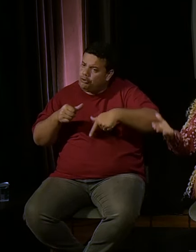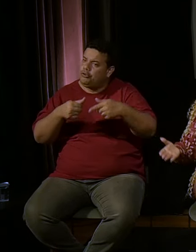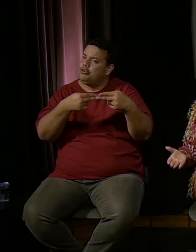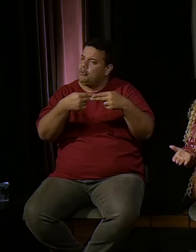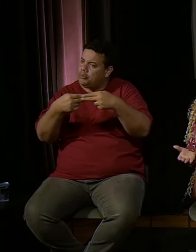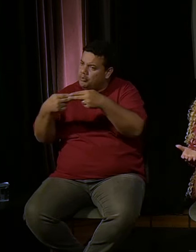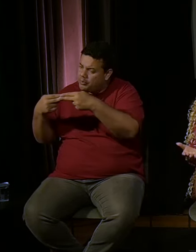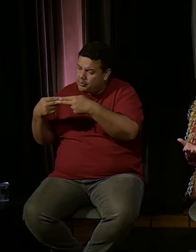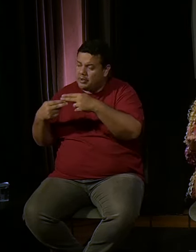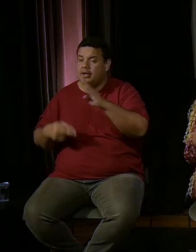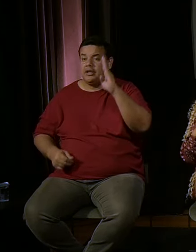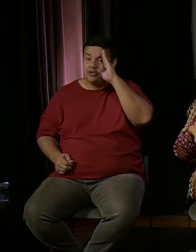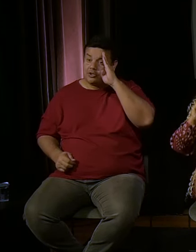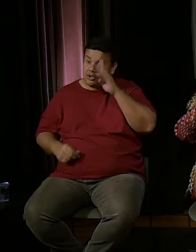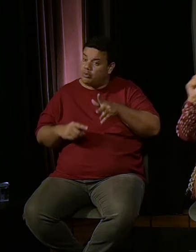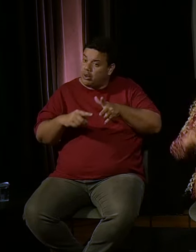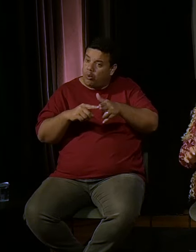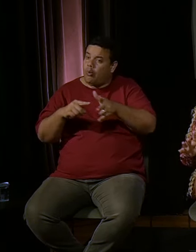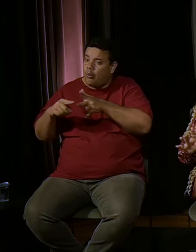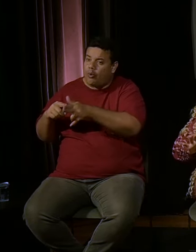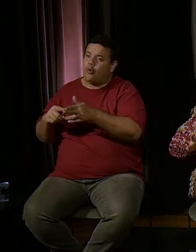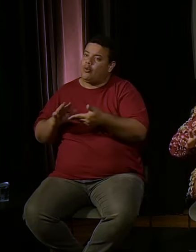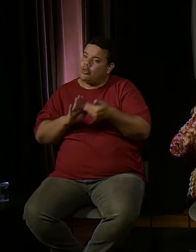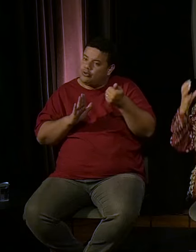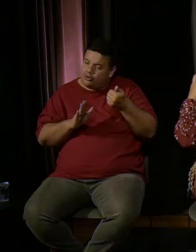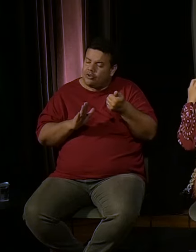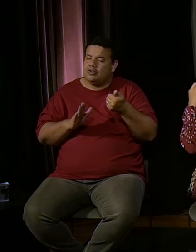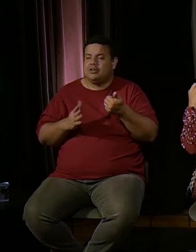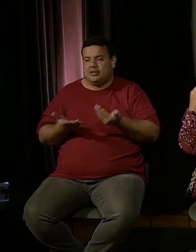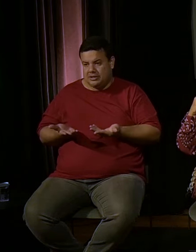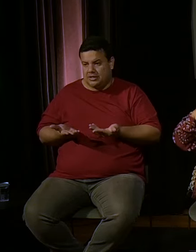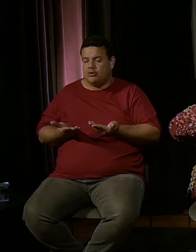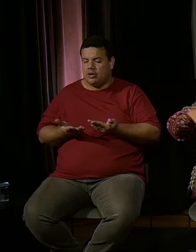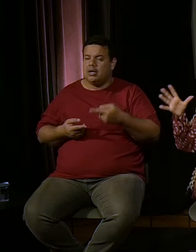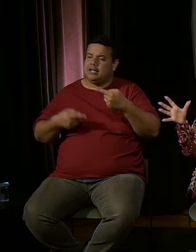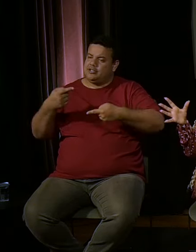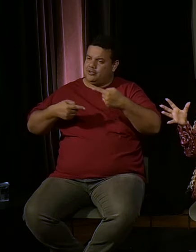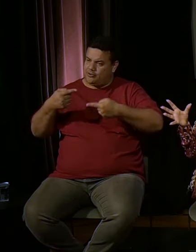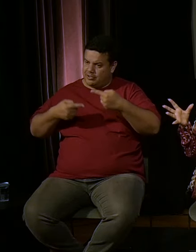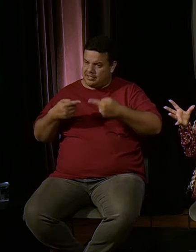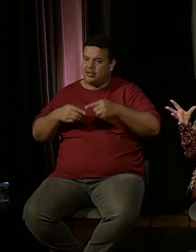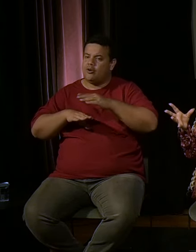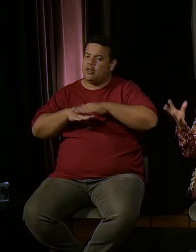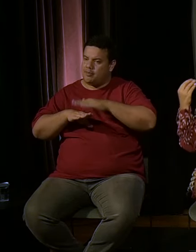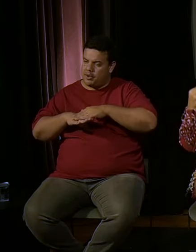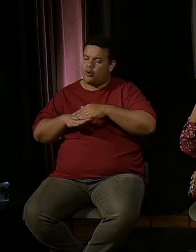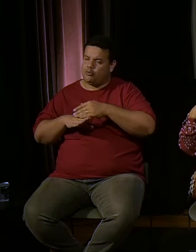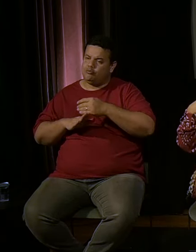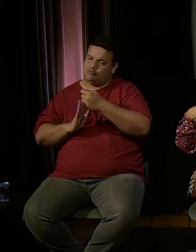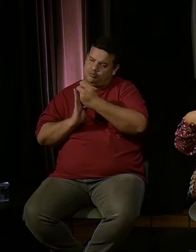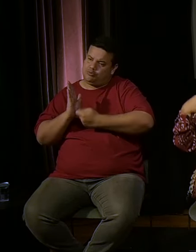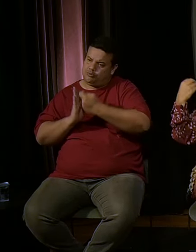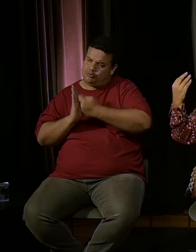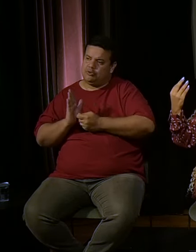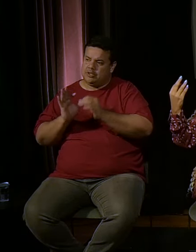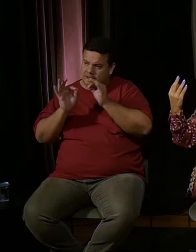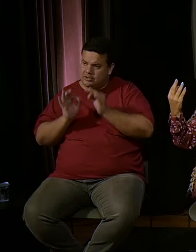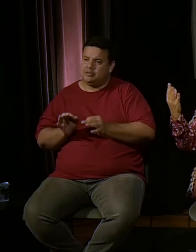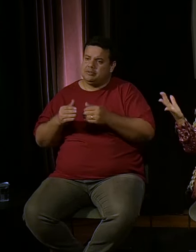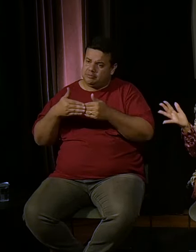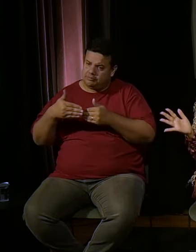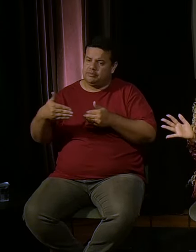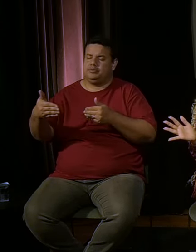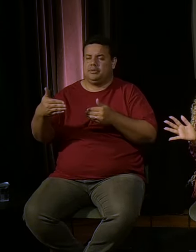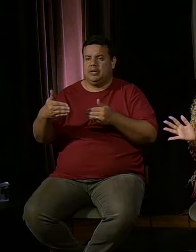e a ditadura ainda cortou. Então, essa discussão sobre a autoria para esse filme, ela está... Né? E aí é também o que a